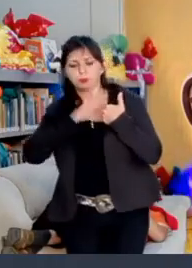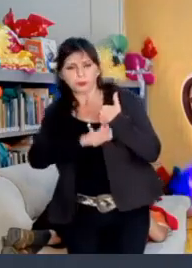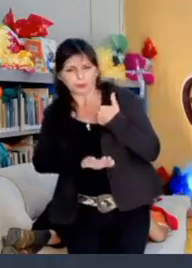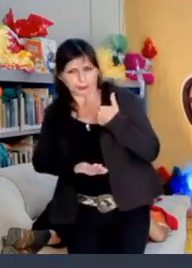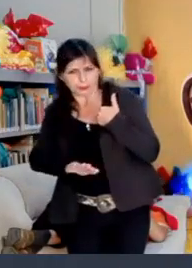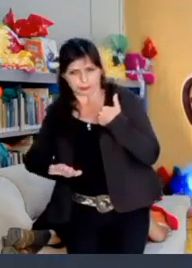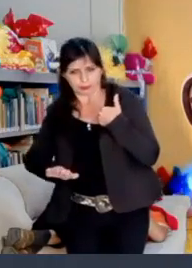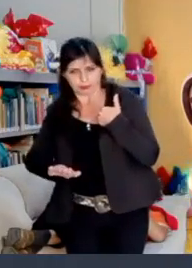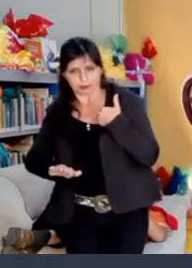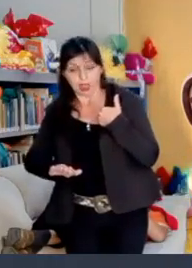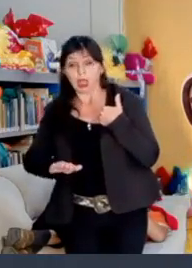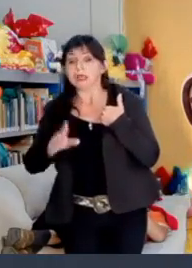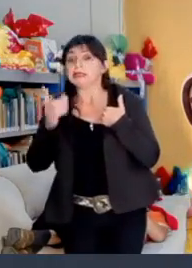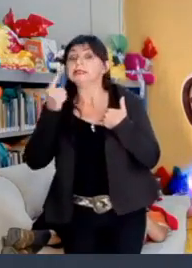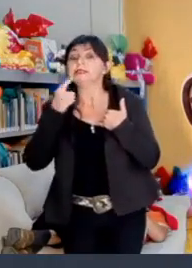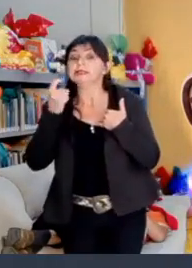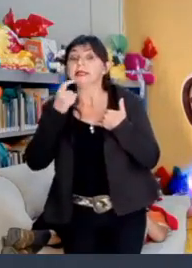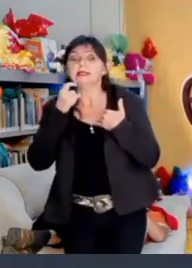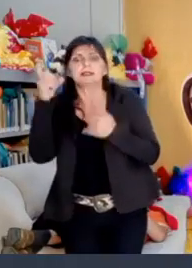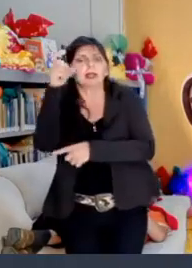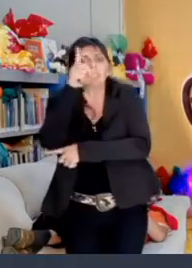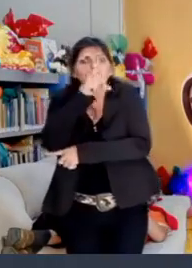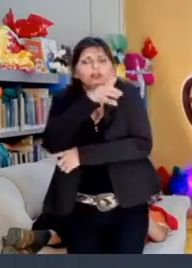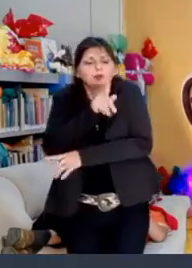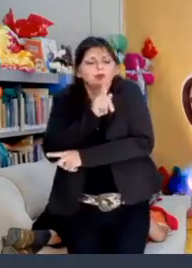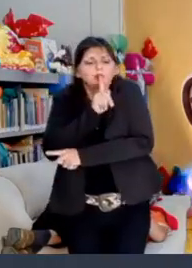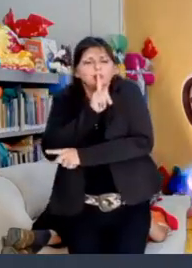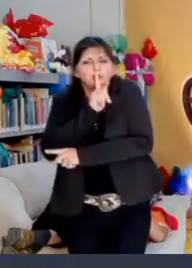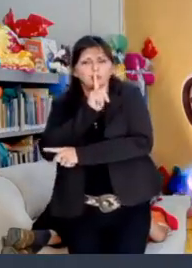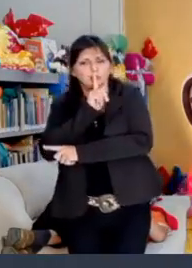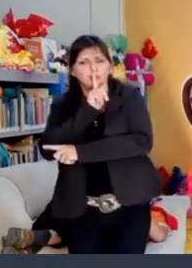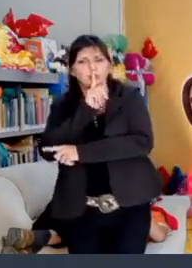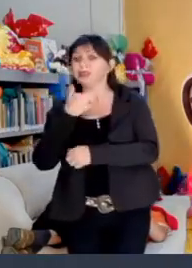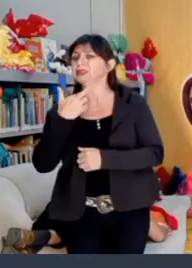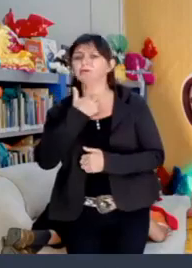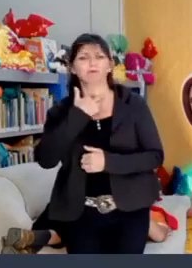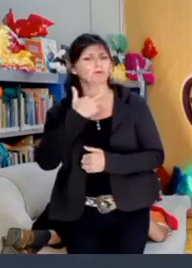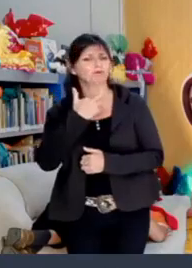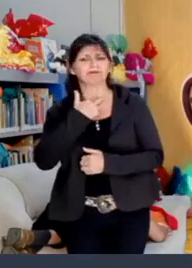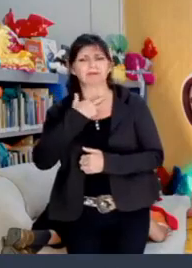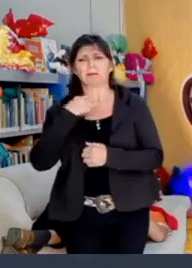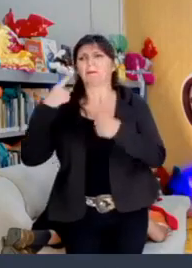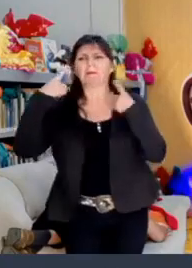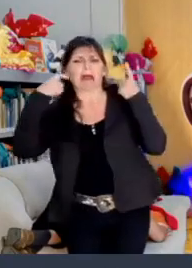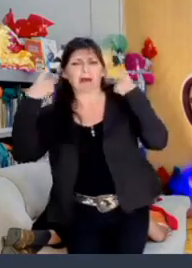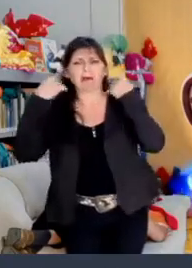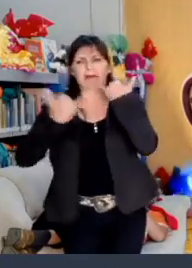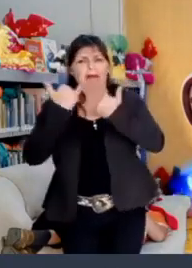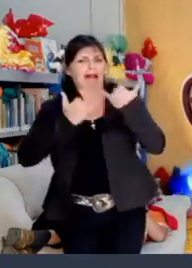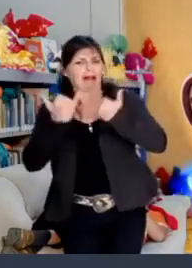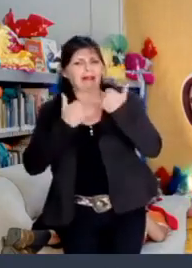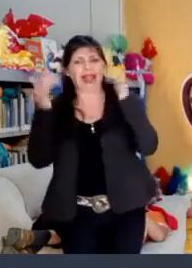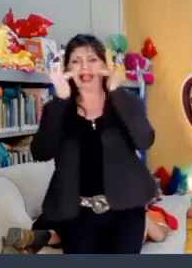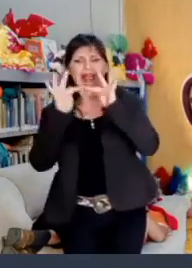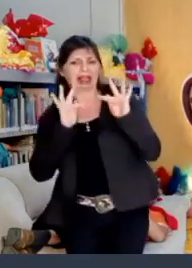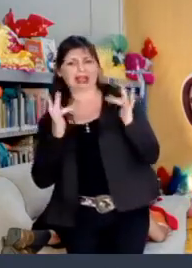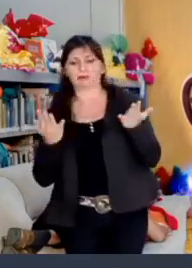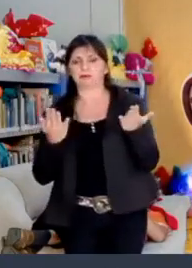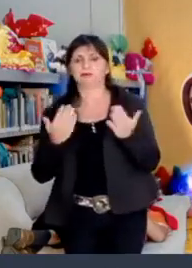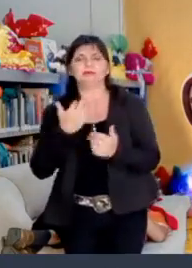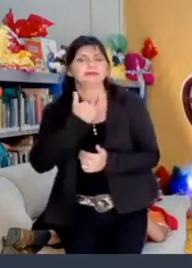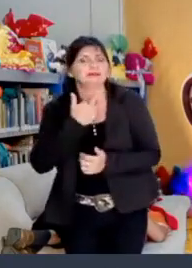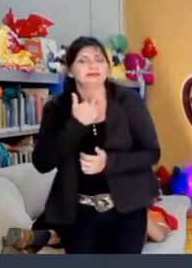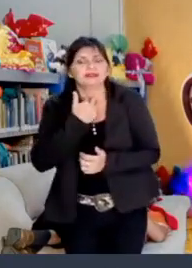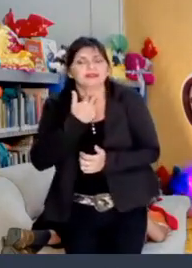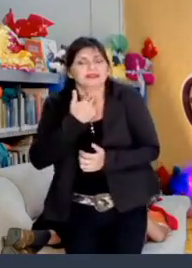dia silencioso, era um dia de respeito, era um dia em que não podia